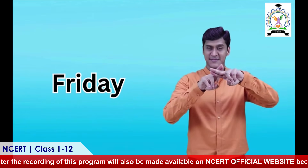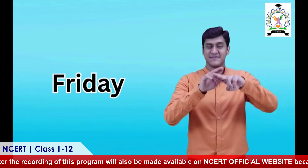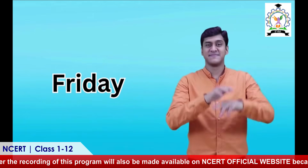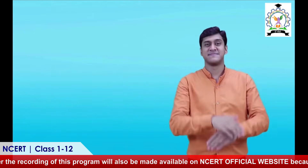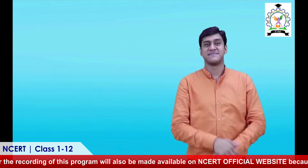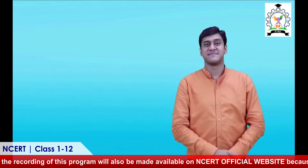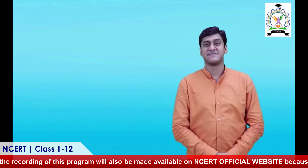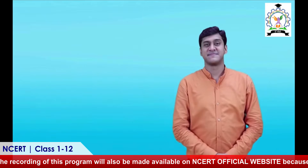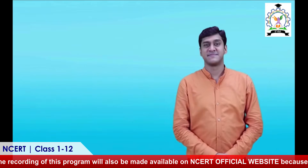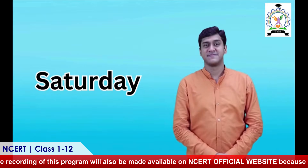शुक्रवार,